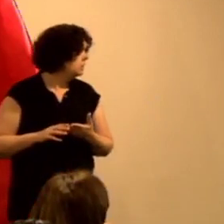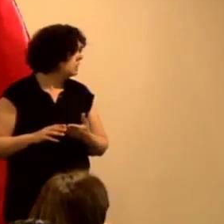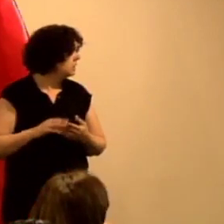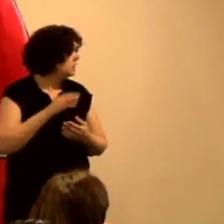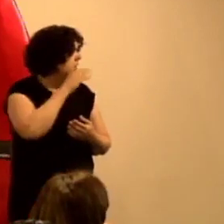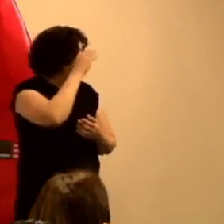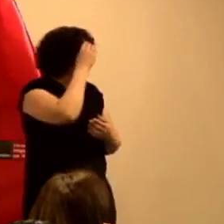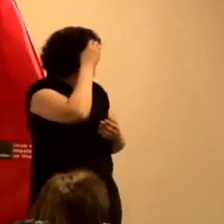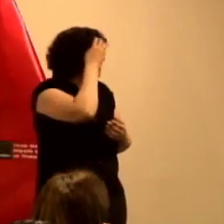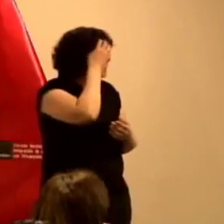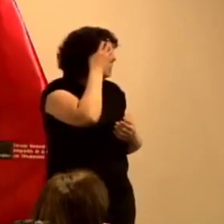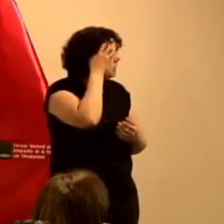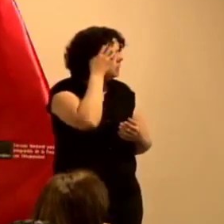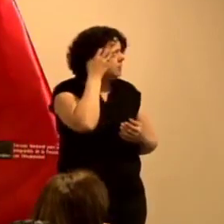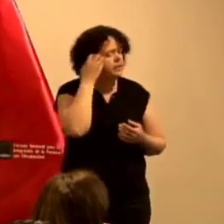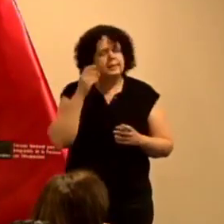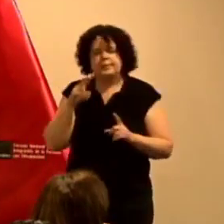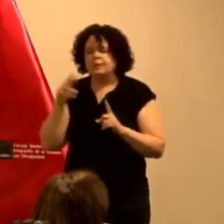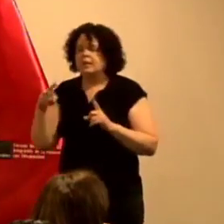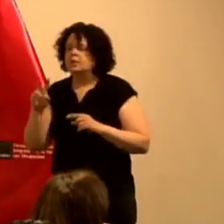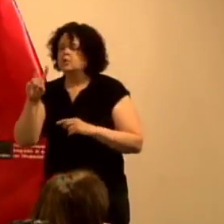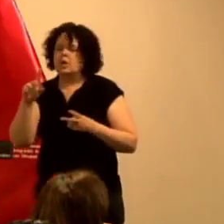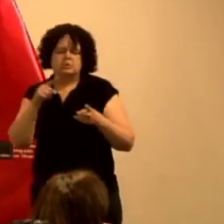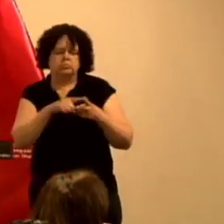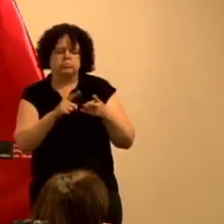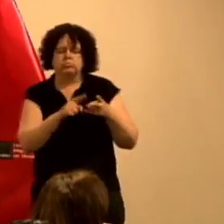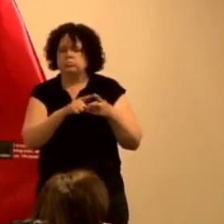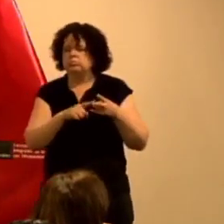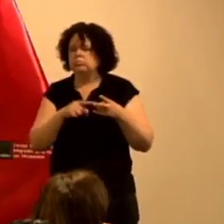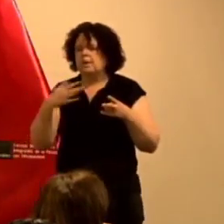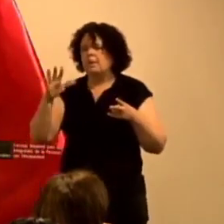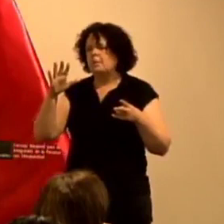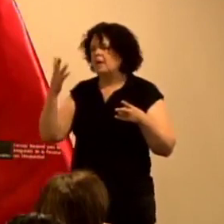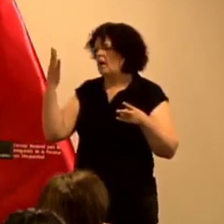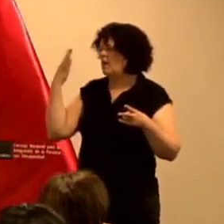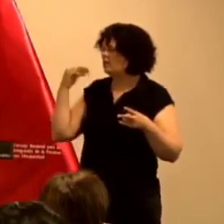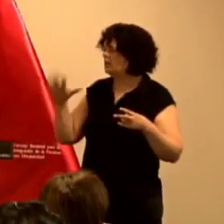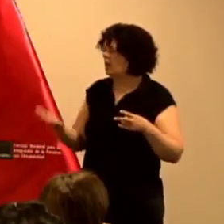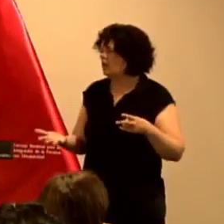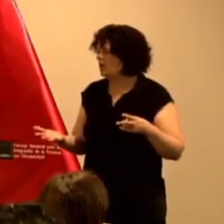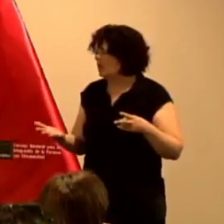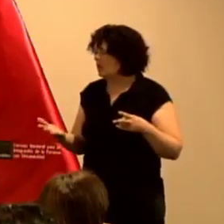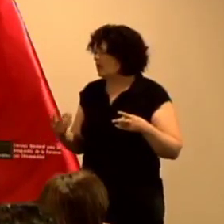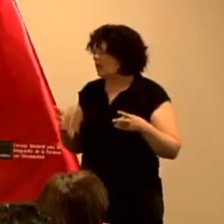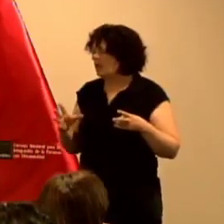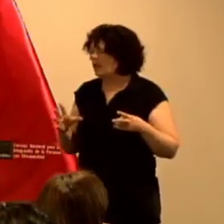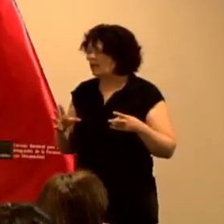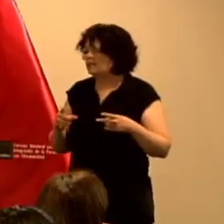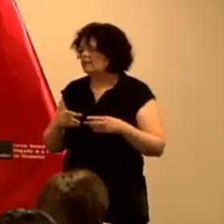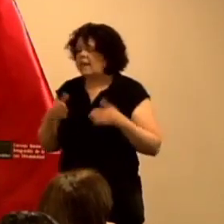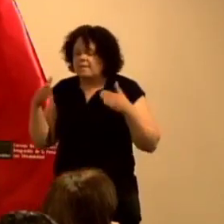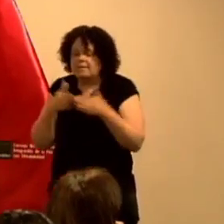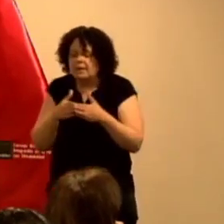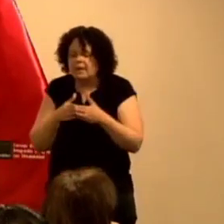ahí está. Estamos hablando básicamente de dos enfoques. Se supone que existía y estaba desterrado el enfoque de